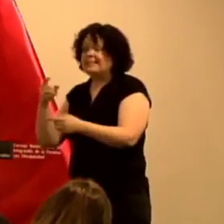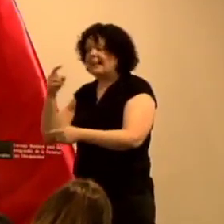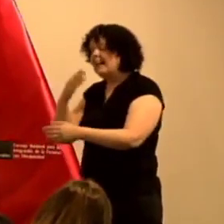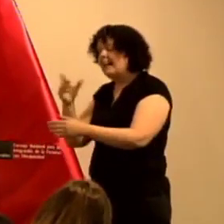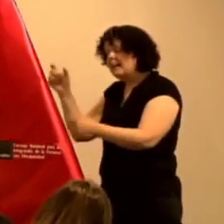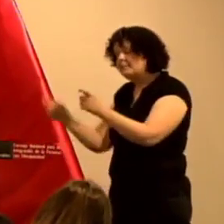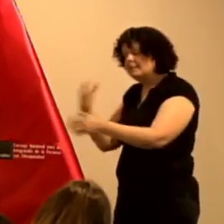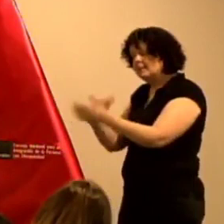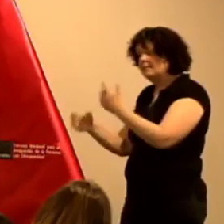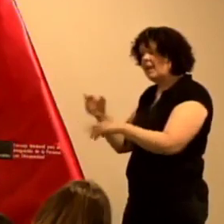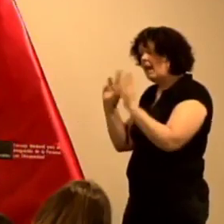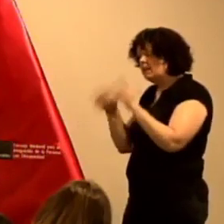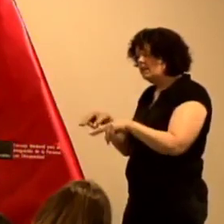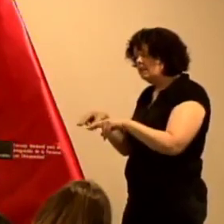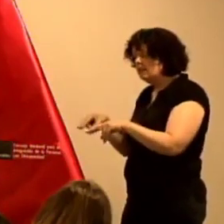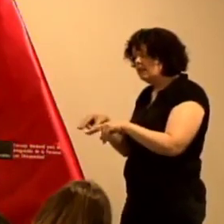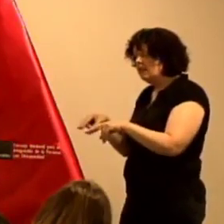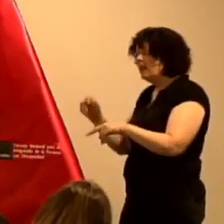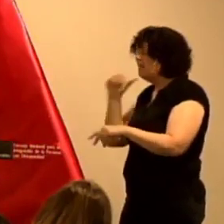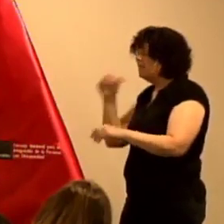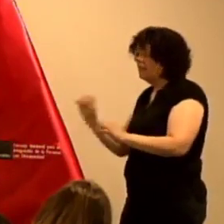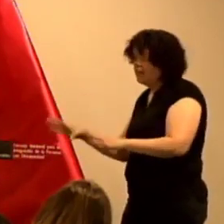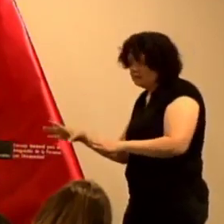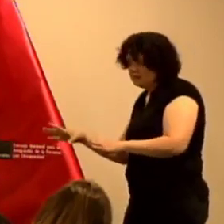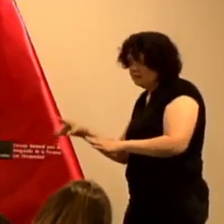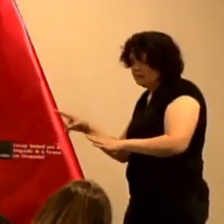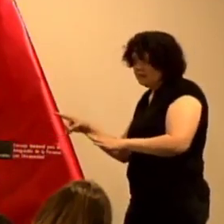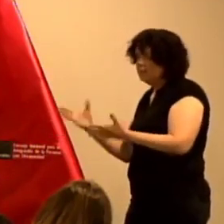discapacidad resultaba directamente de la deficiencia, pues aparece,